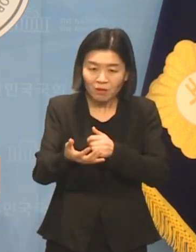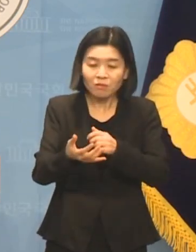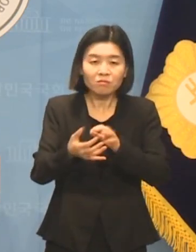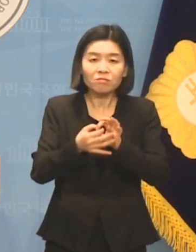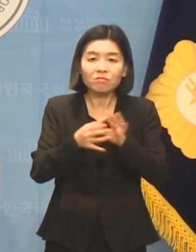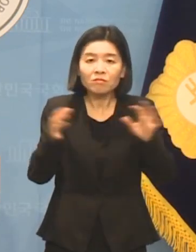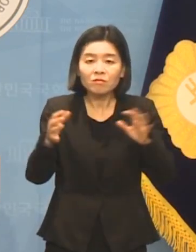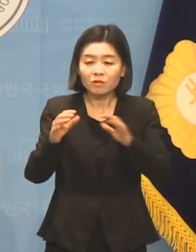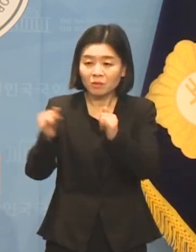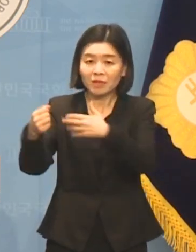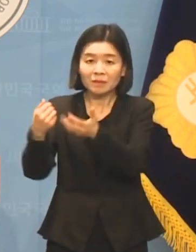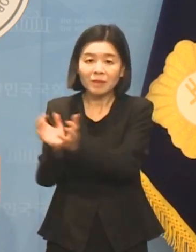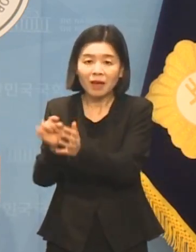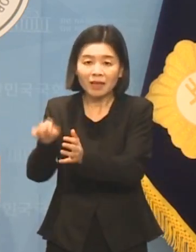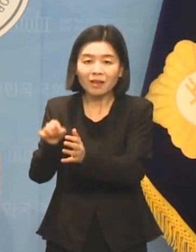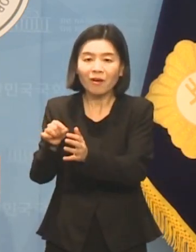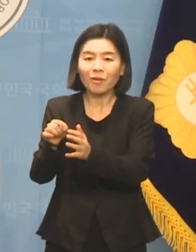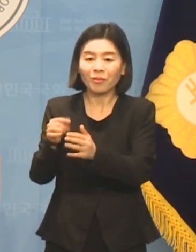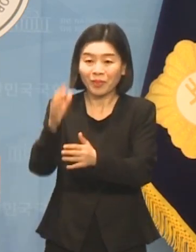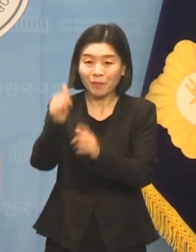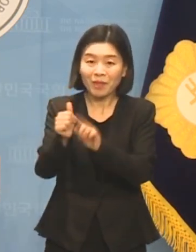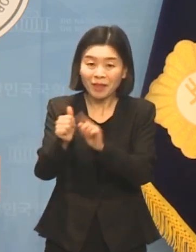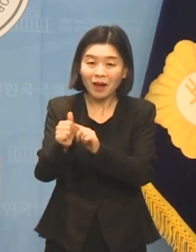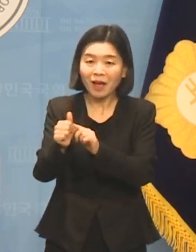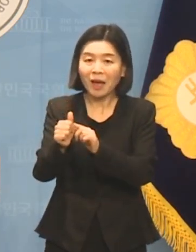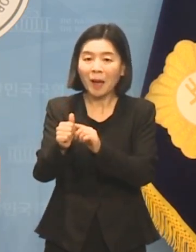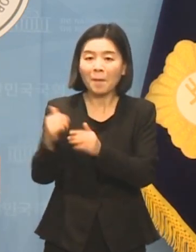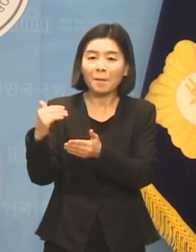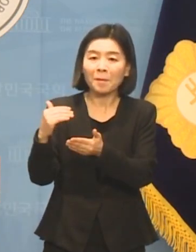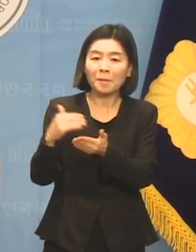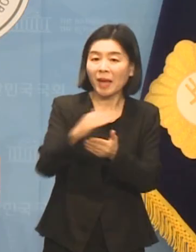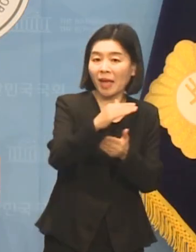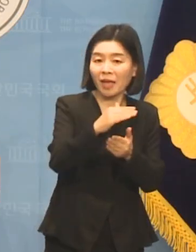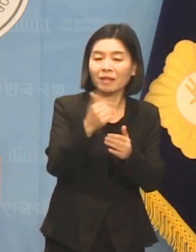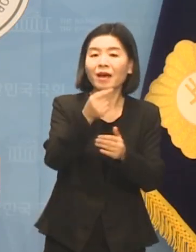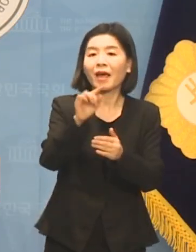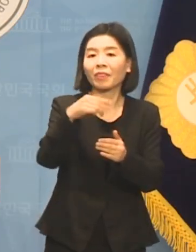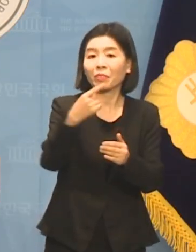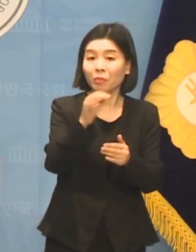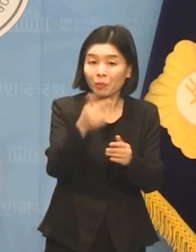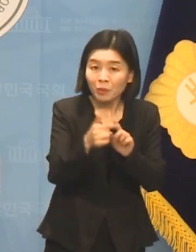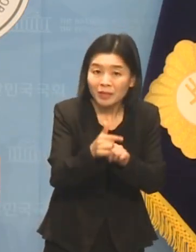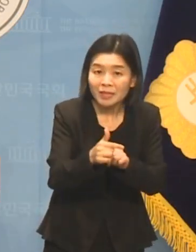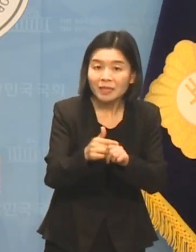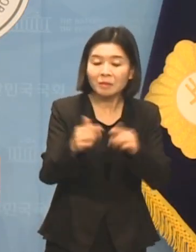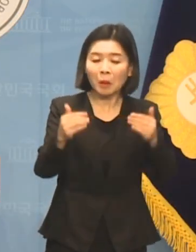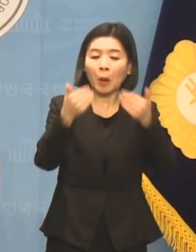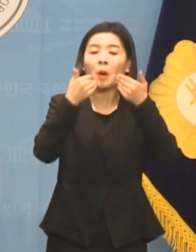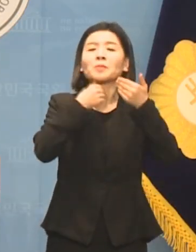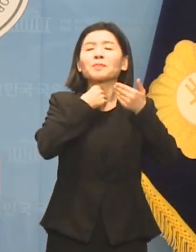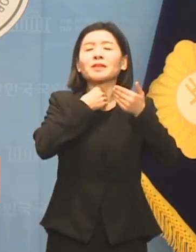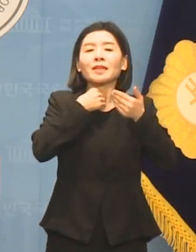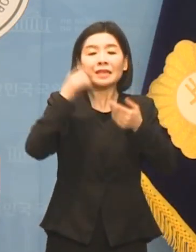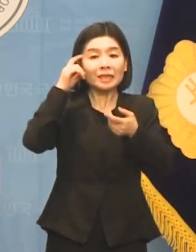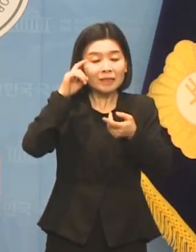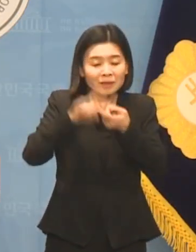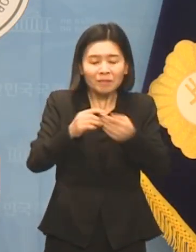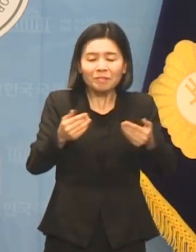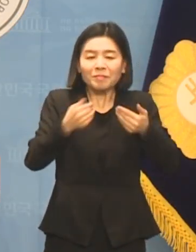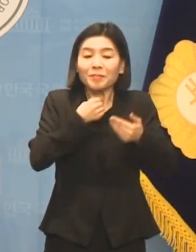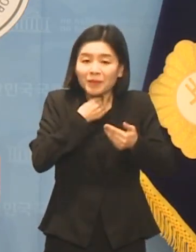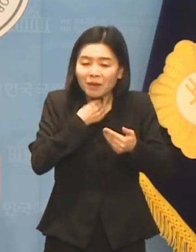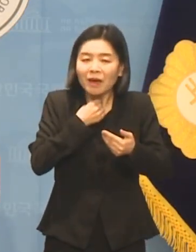국힘당에서 쫓겨난 분이 관심을 받고자 하는 욕심은 충분히 이해가 갑니다. 그러나